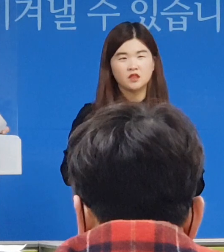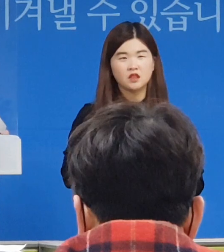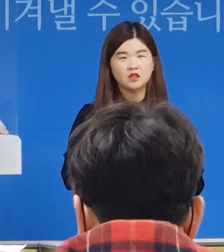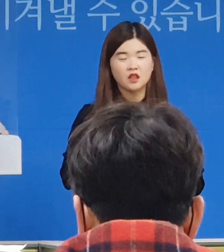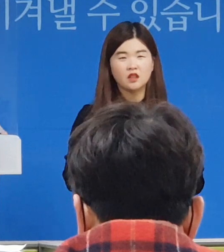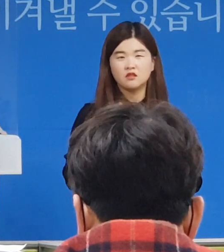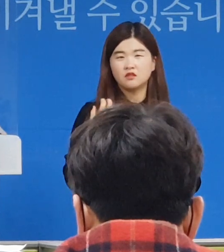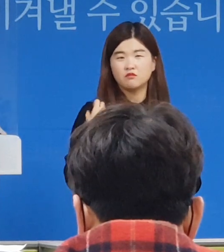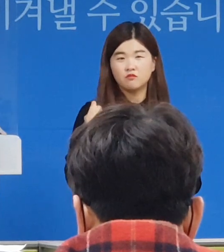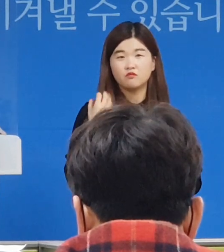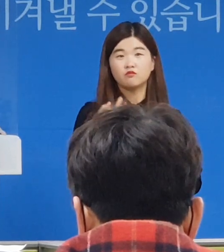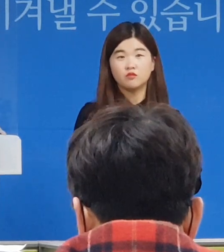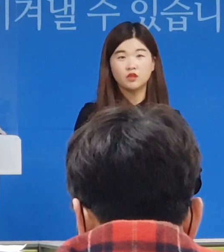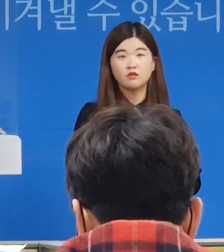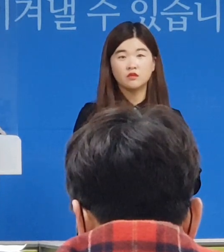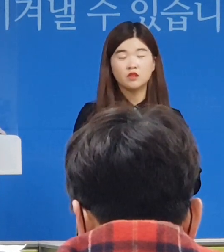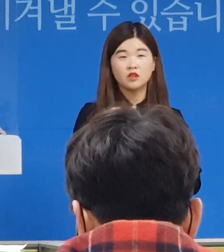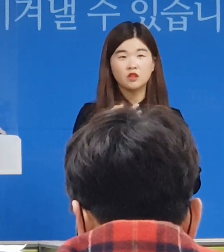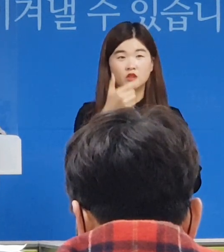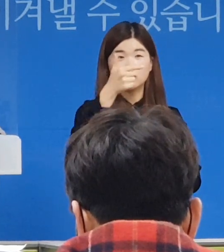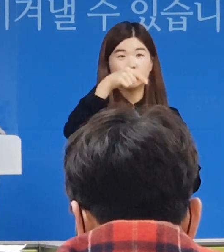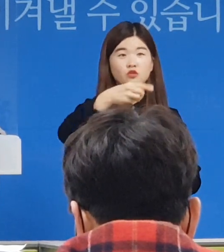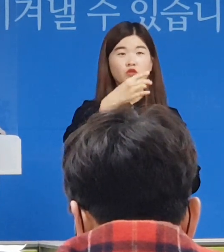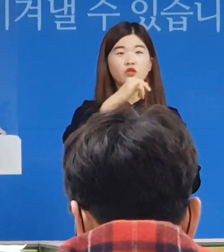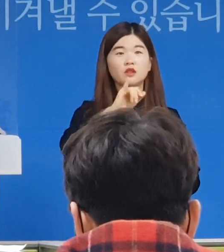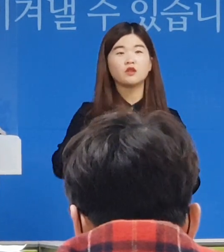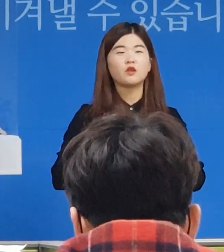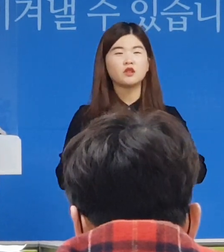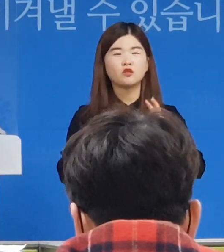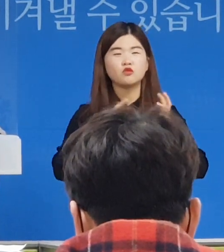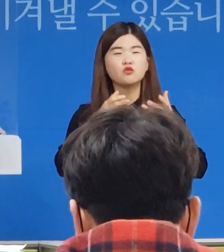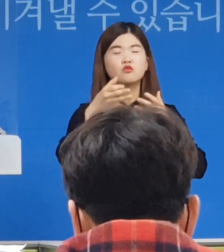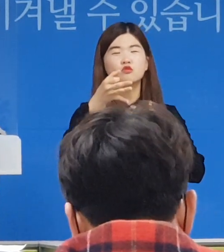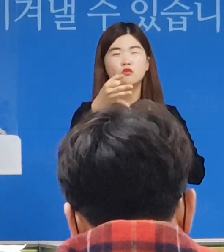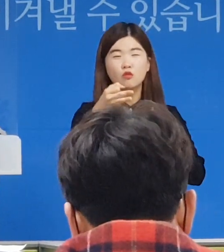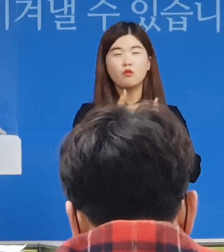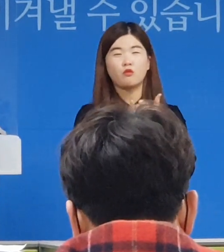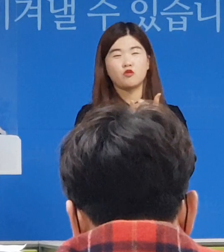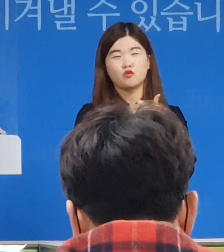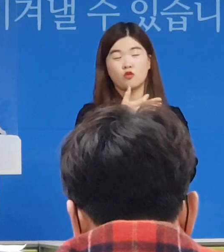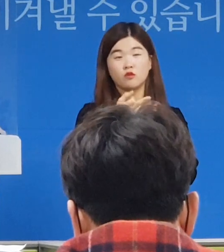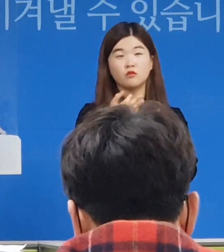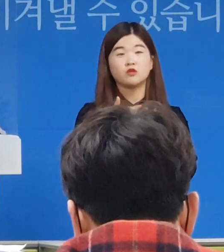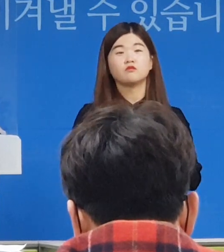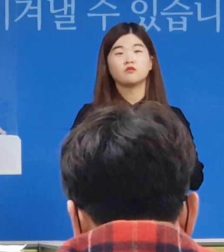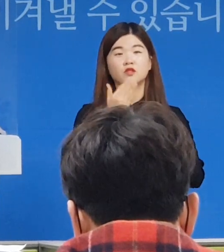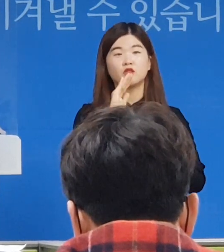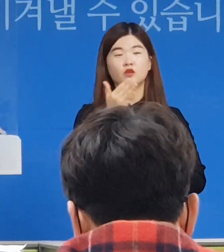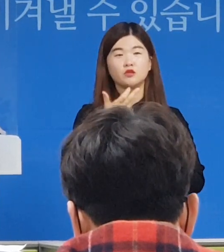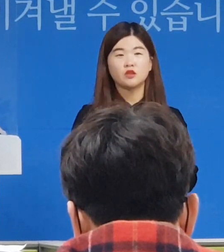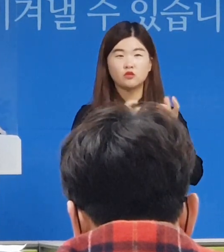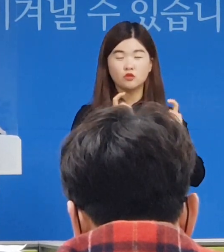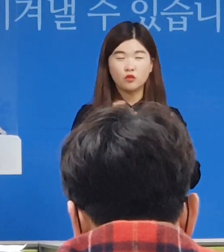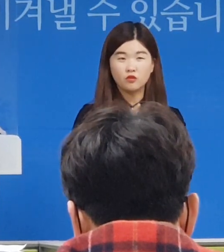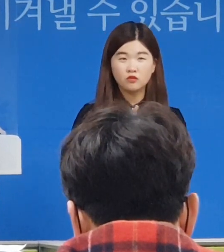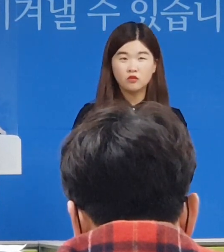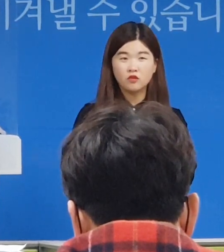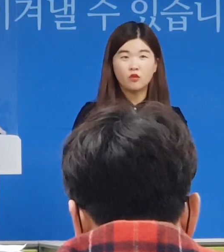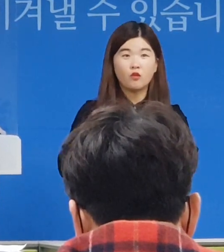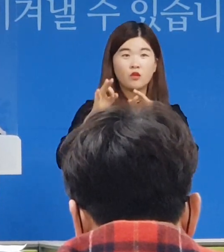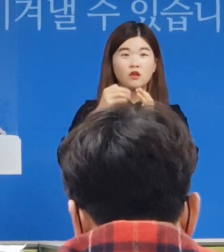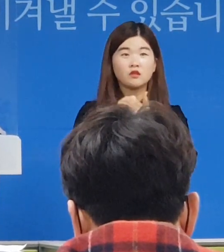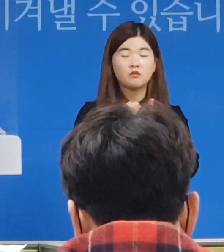가능성도 분명히 여기에 보면 누리과정이 정부에서 전에 국고로 지원되고 우리 제주특별자치도가 도세전출금이 상향됨에